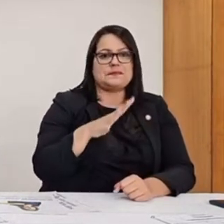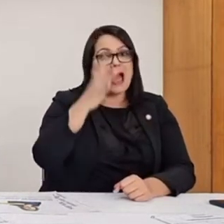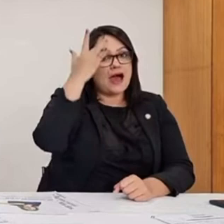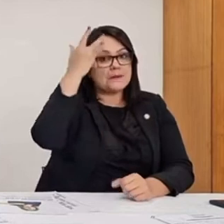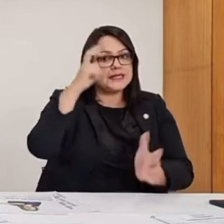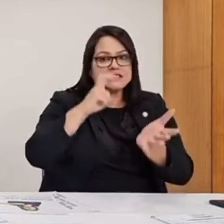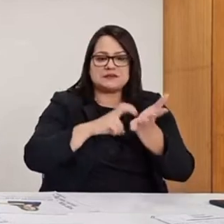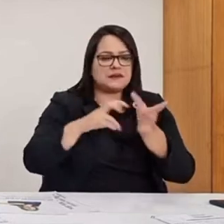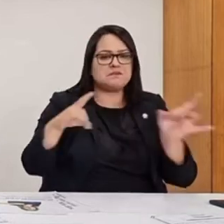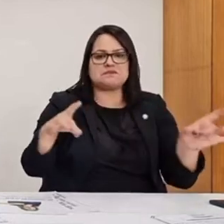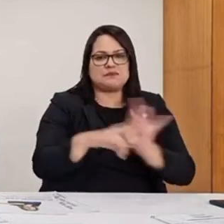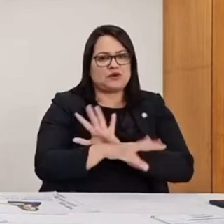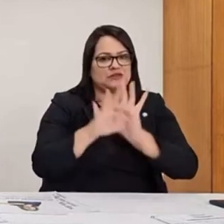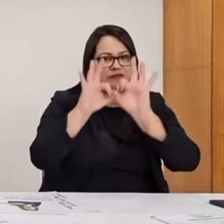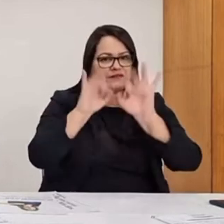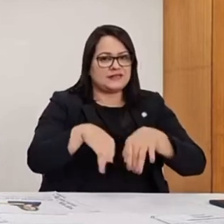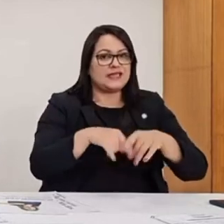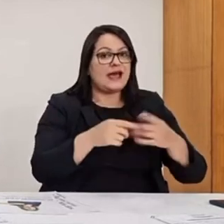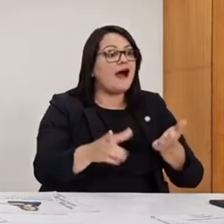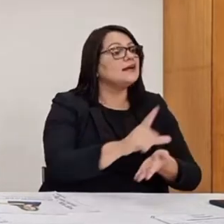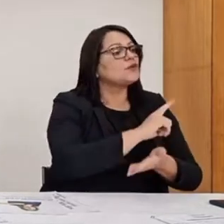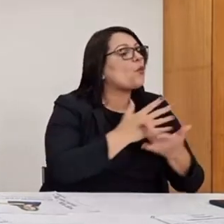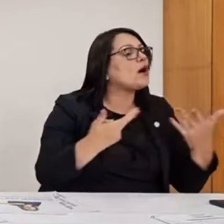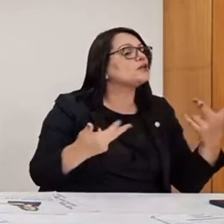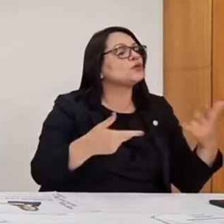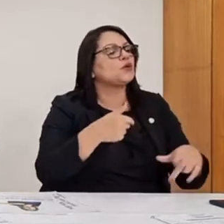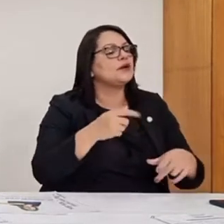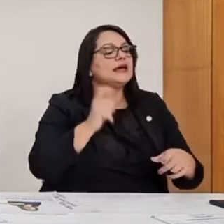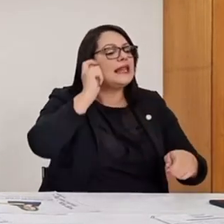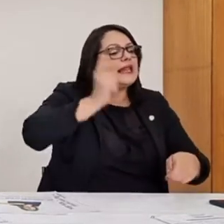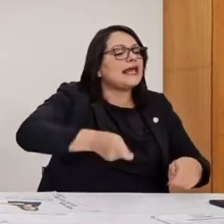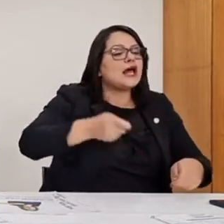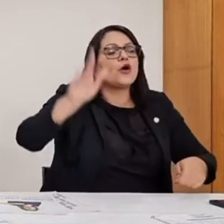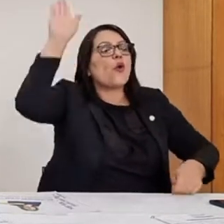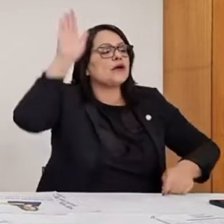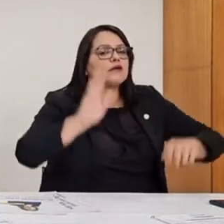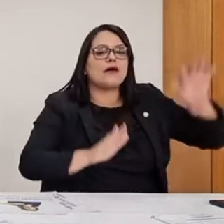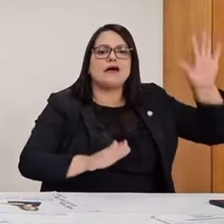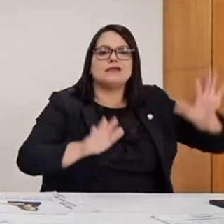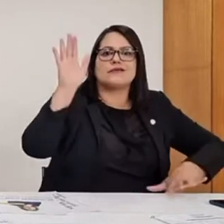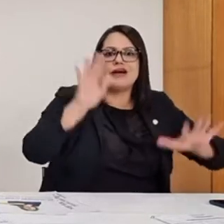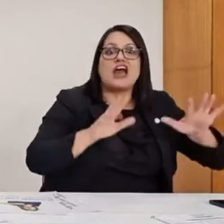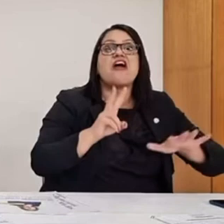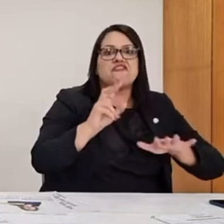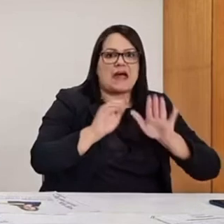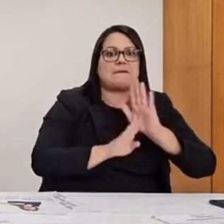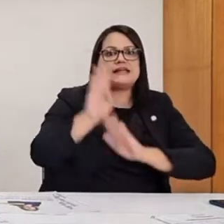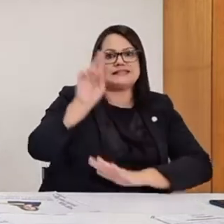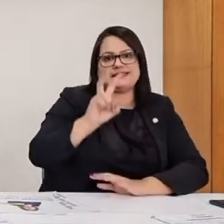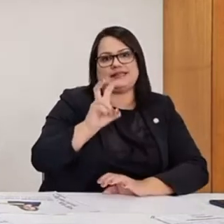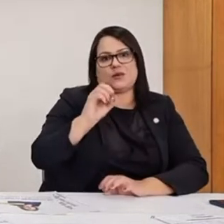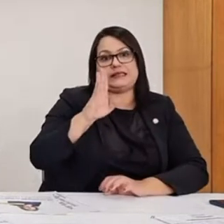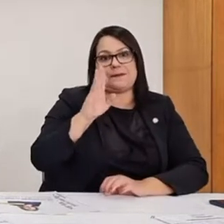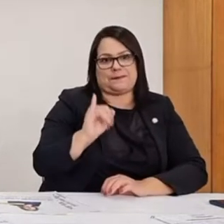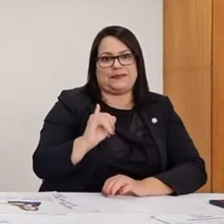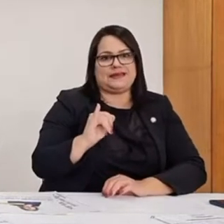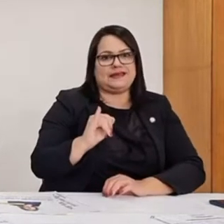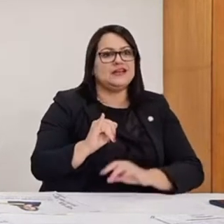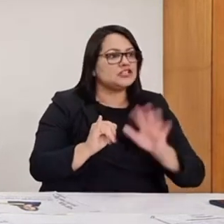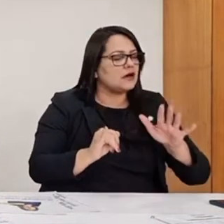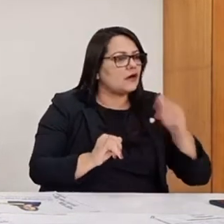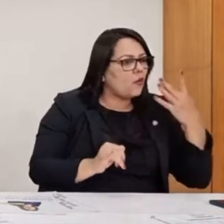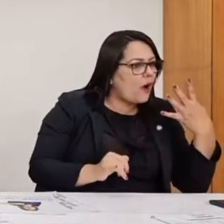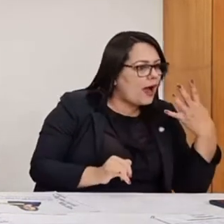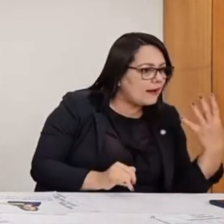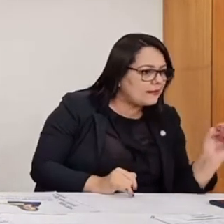amanhã de manhã. Peguei o número agora antes da live, já estava em 43 bilhões de reais. Então vai passar dos 50, né? Vai passar dos 50. Até amanhã a gente tem